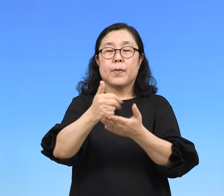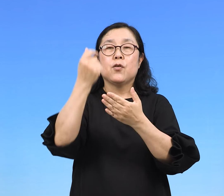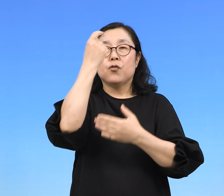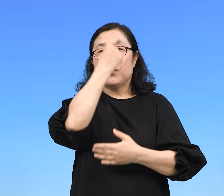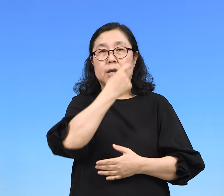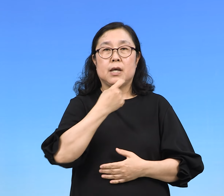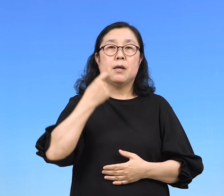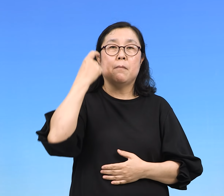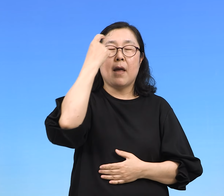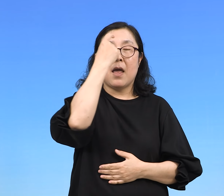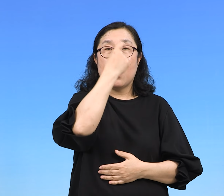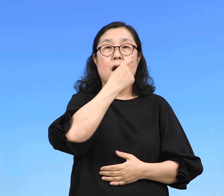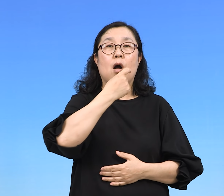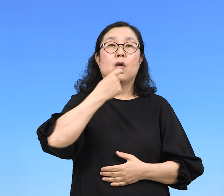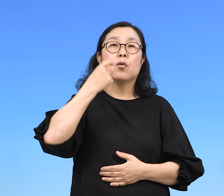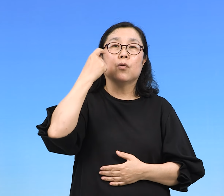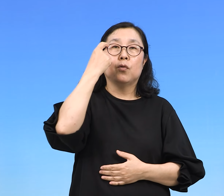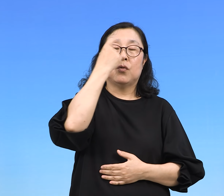주님의 얼굴은